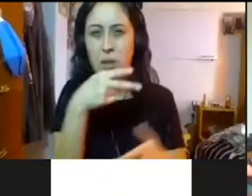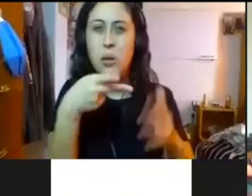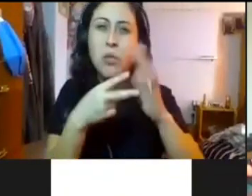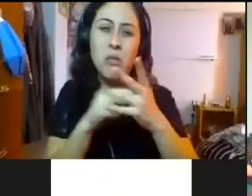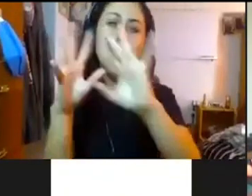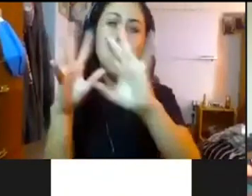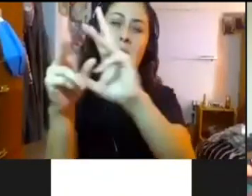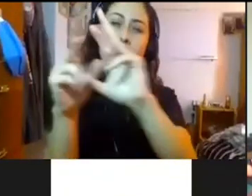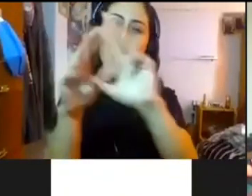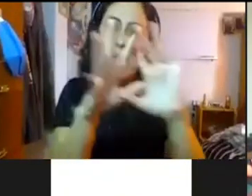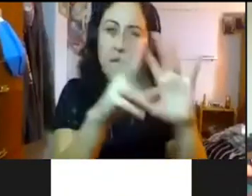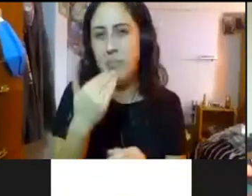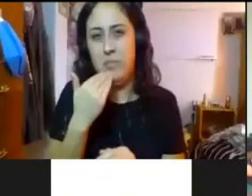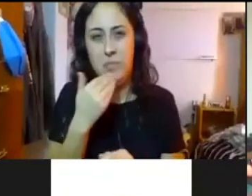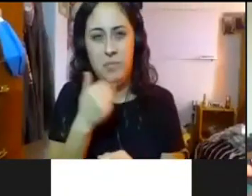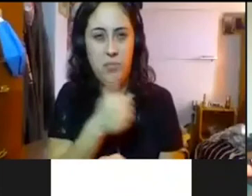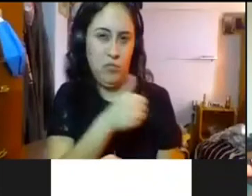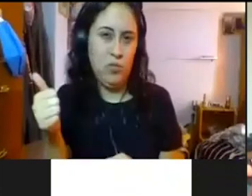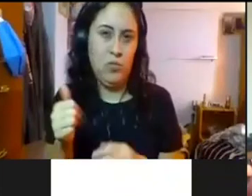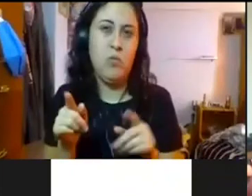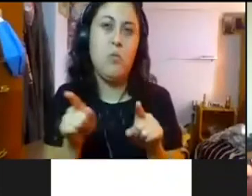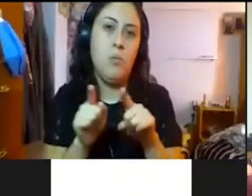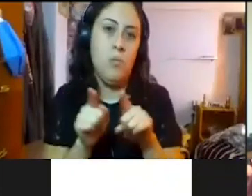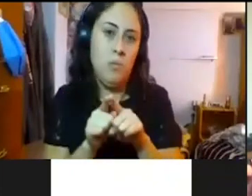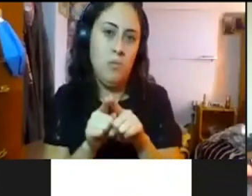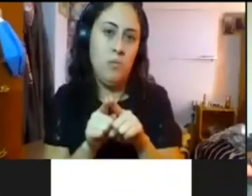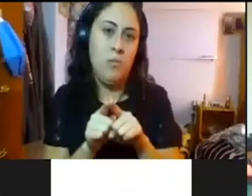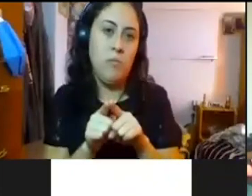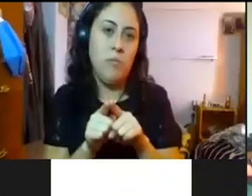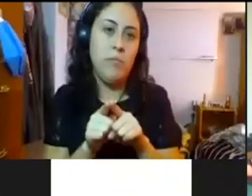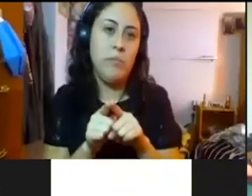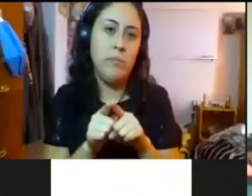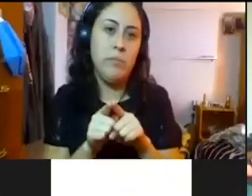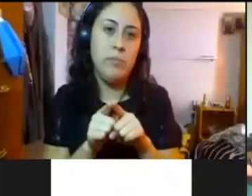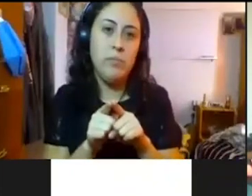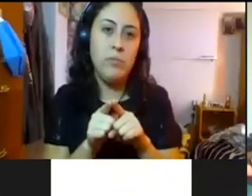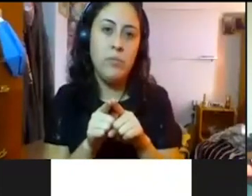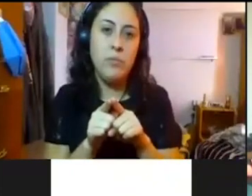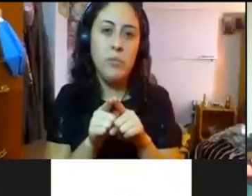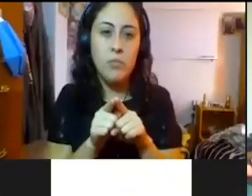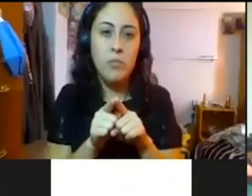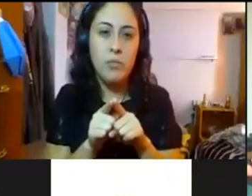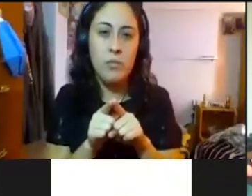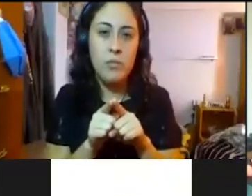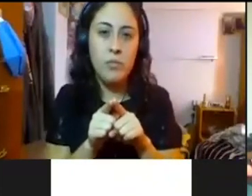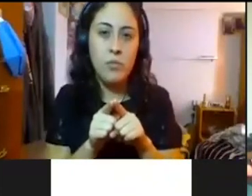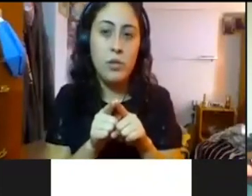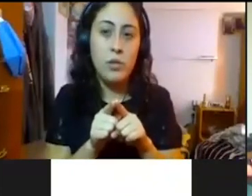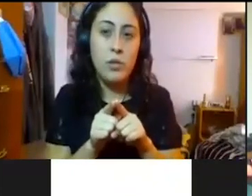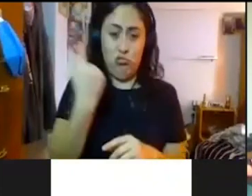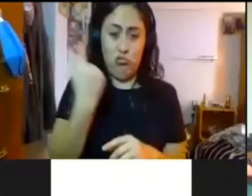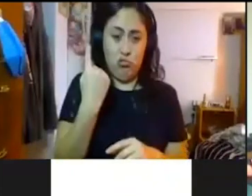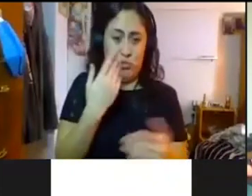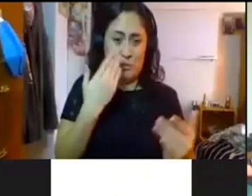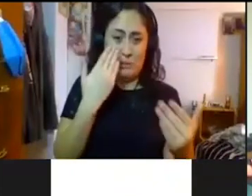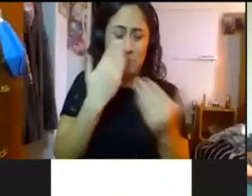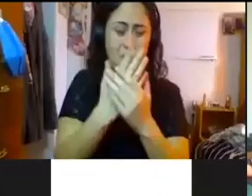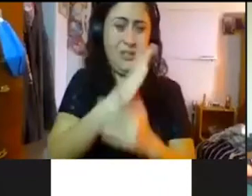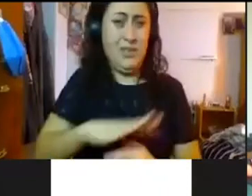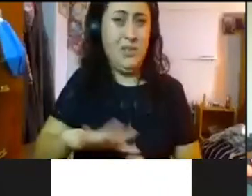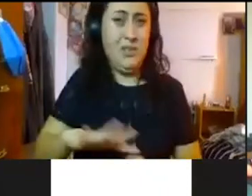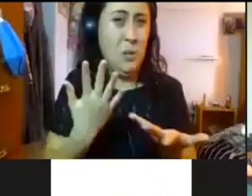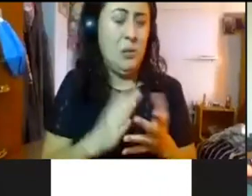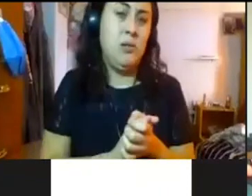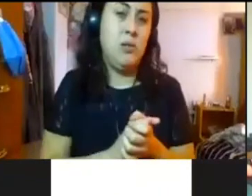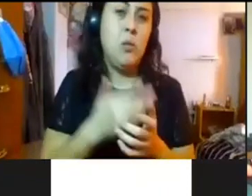familias. Están tratando de, a costa, digamos, de su propio internet, ¿ah? Porque Sí. las personas,